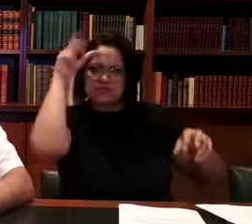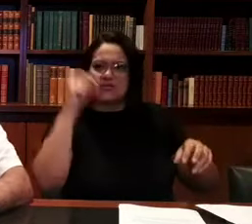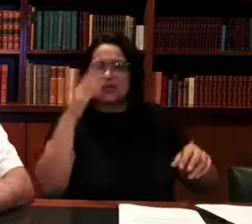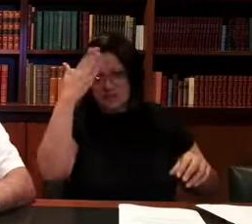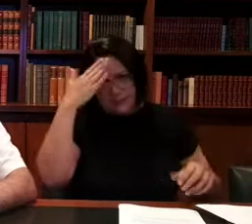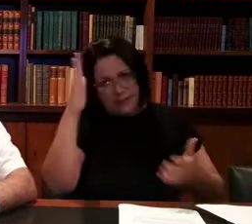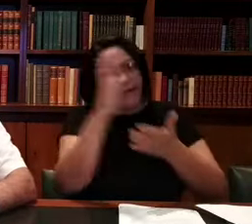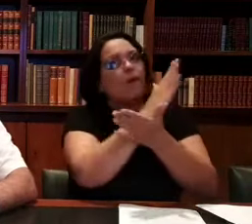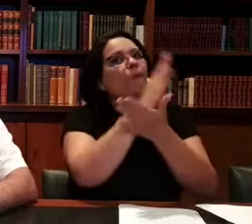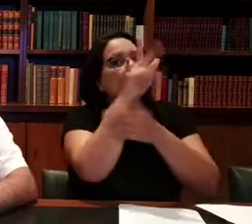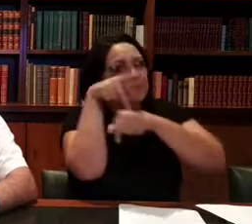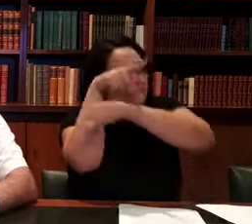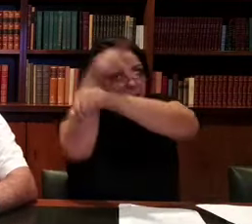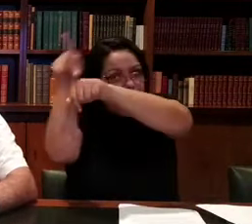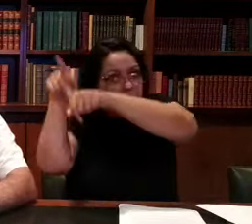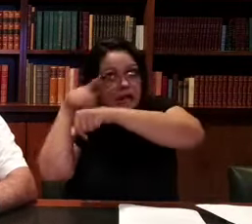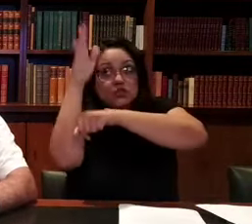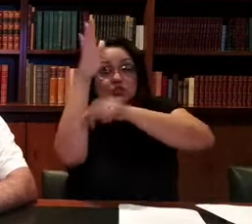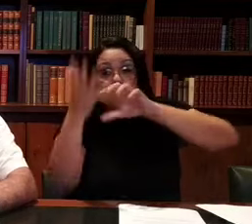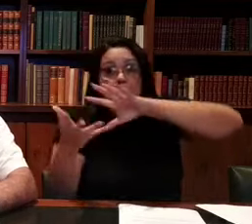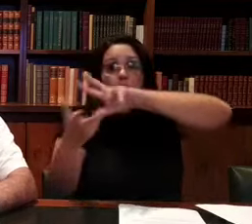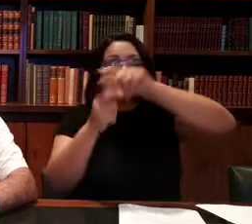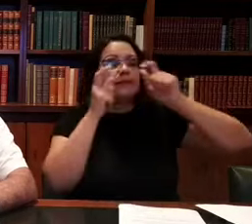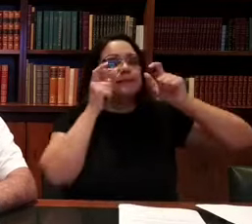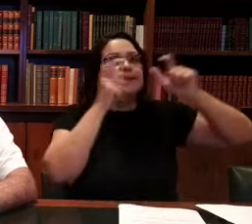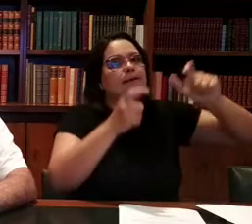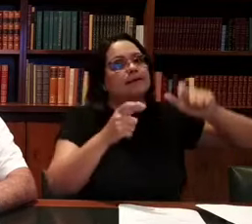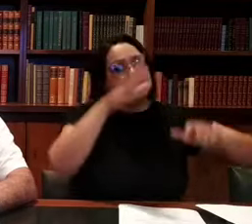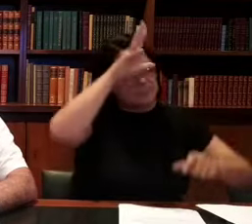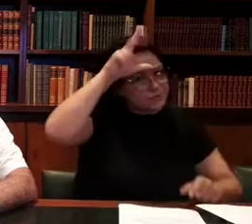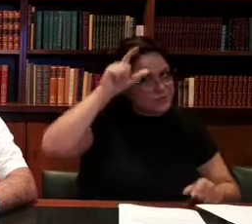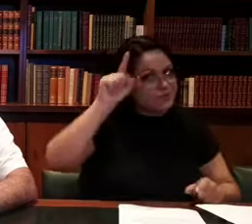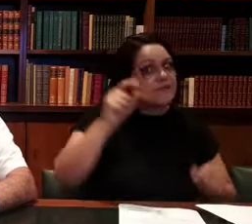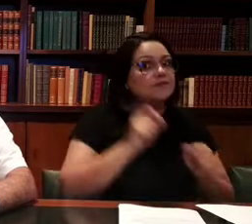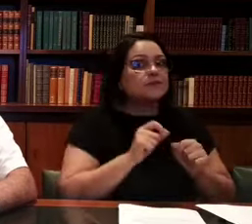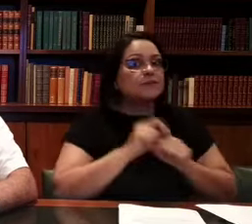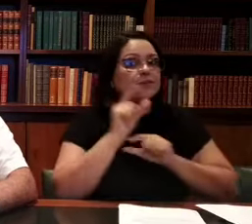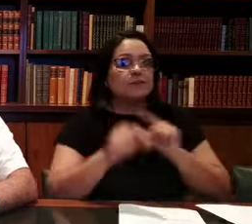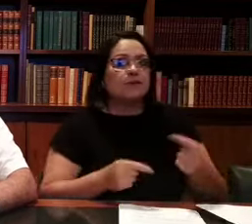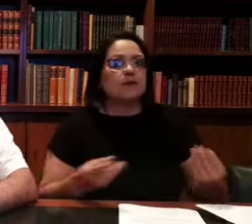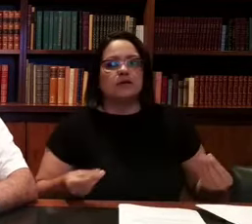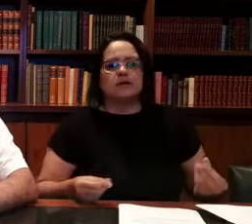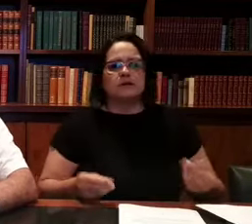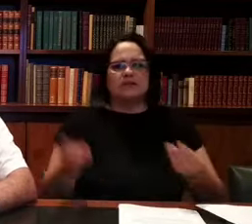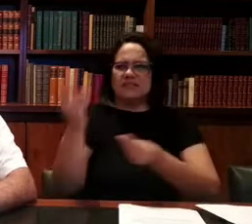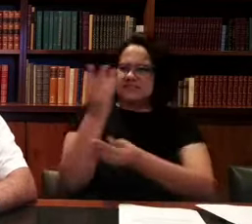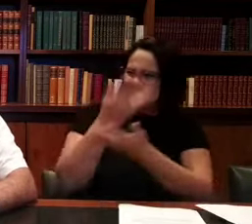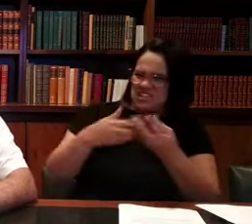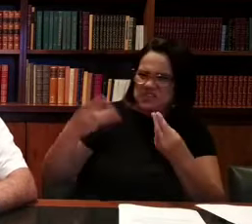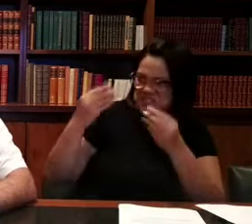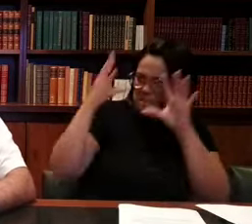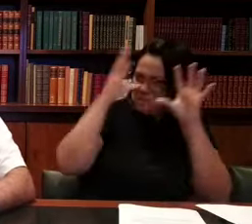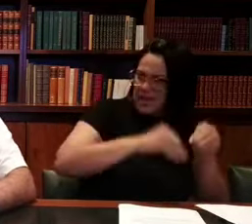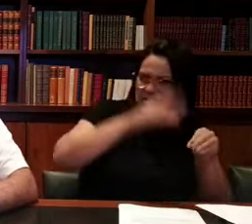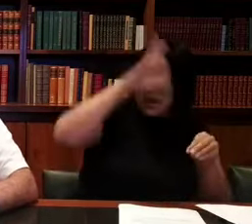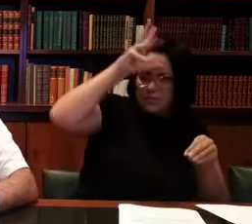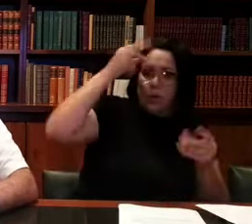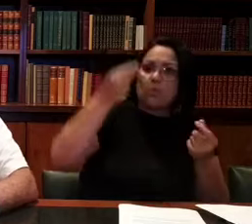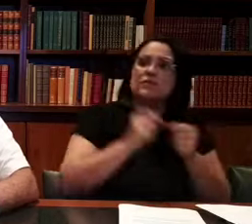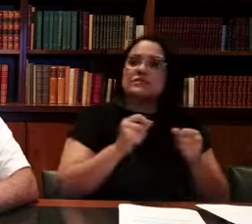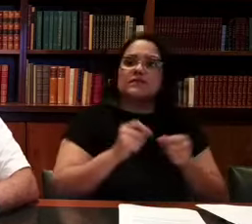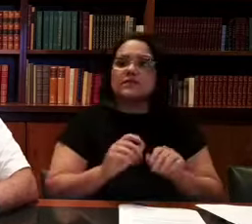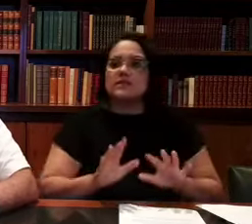países do mundo têm pênis Amazônia bom e nós temos que fazer o quê disso Adilson E como é que você faz a dessoração